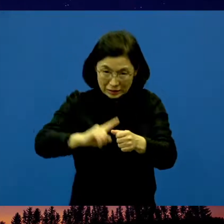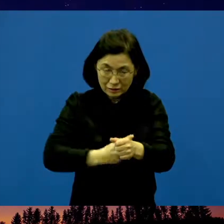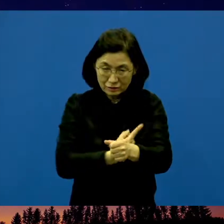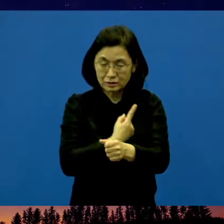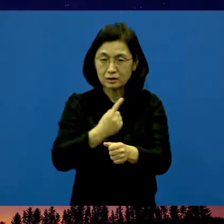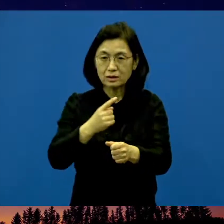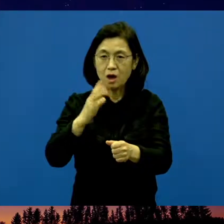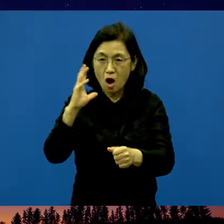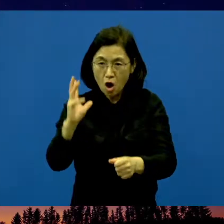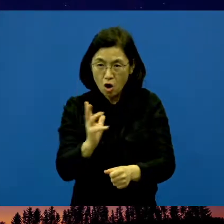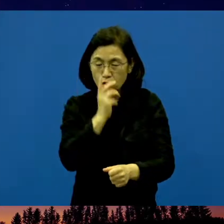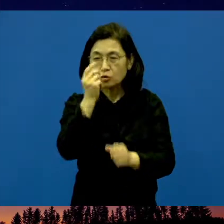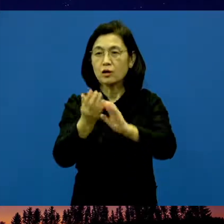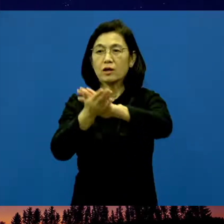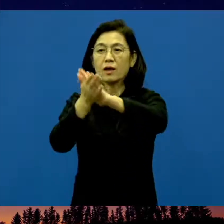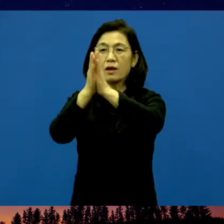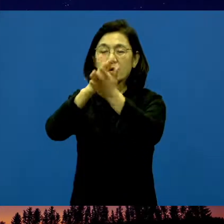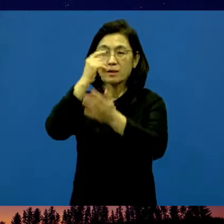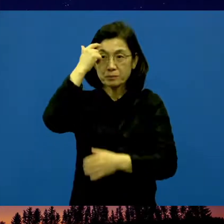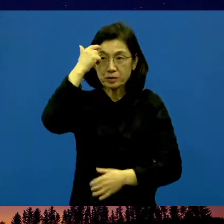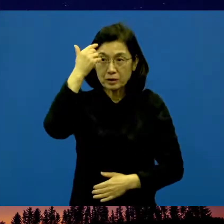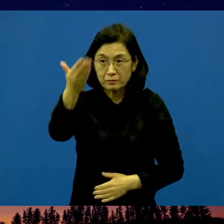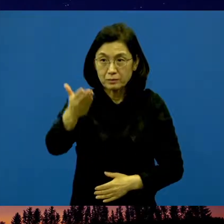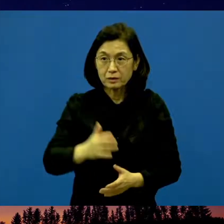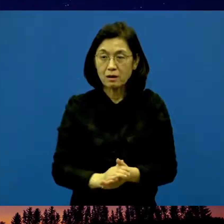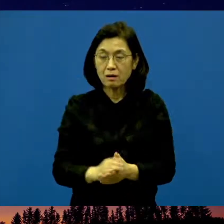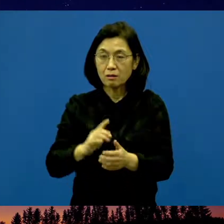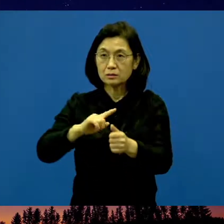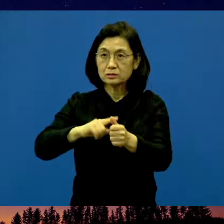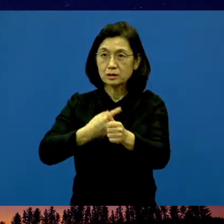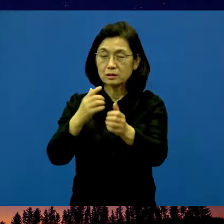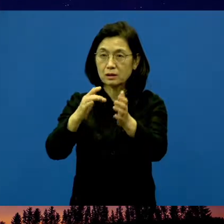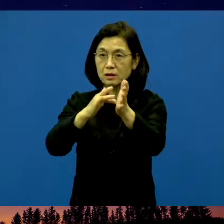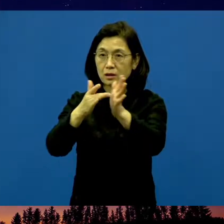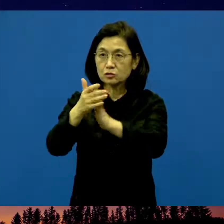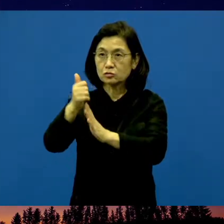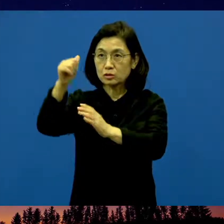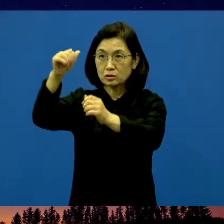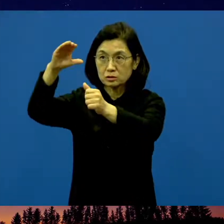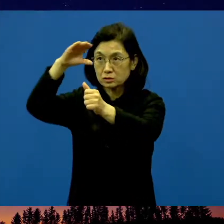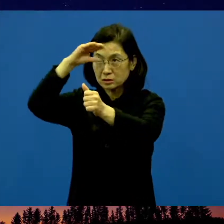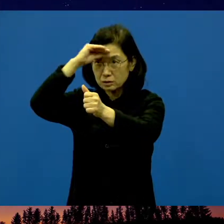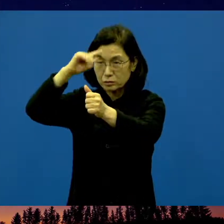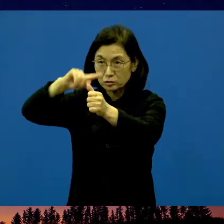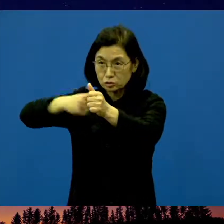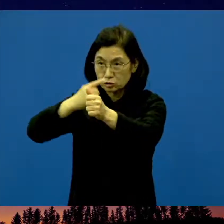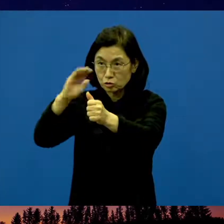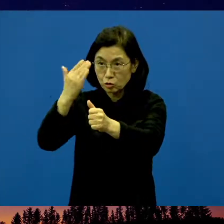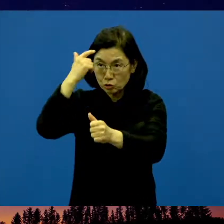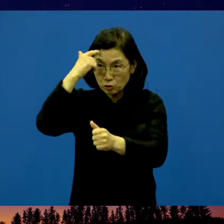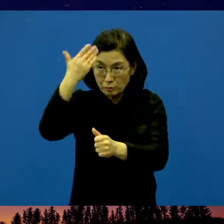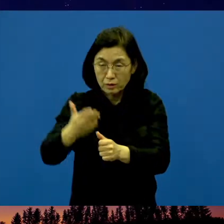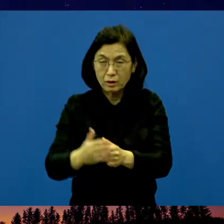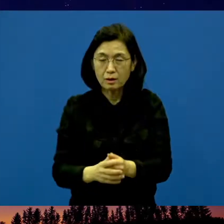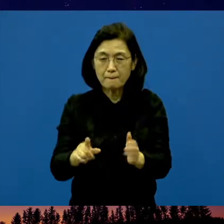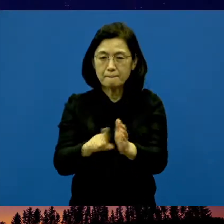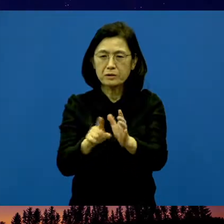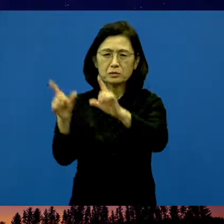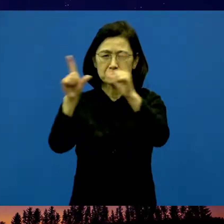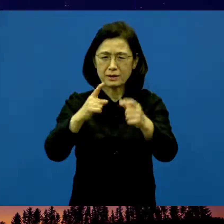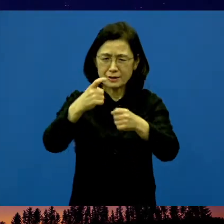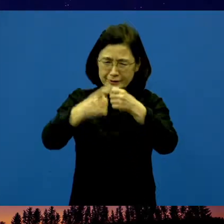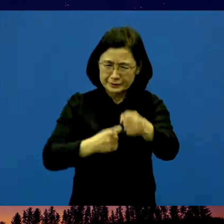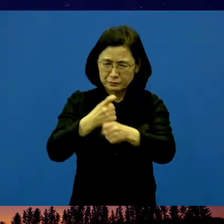한 20년 믿으더니 나도 모르게 예수님처럼 닮아졌다, 그런 일은 없어요. 여러분, 10년 믿음 생활을